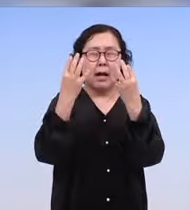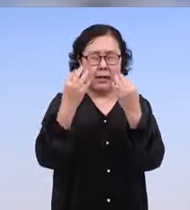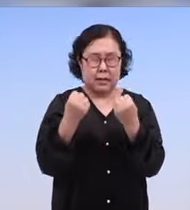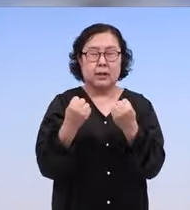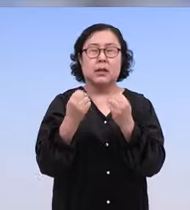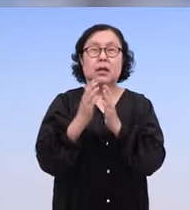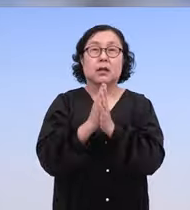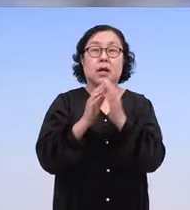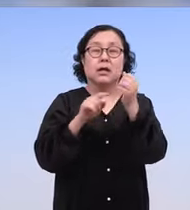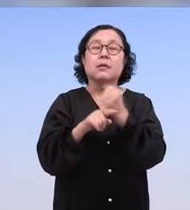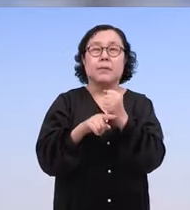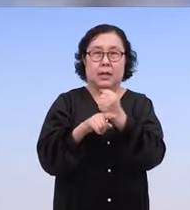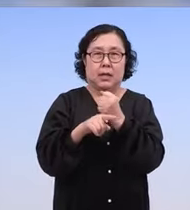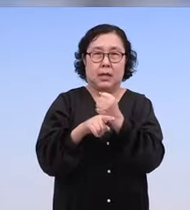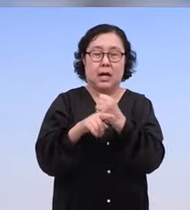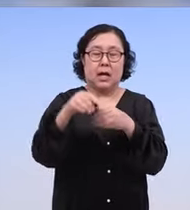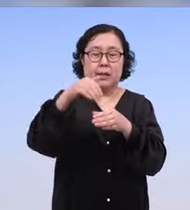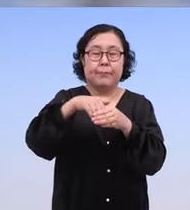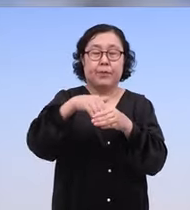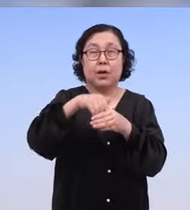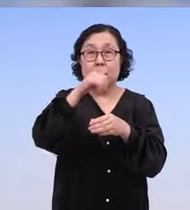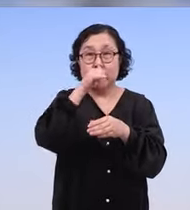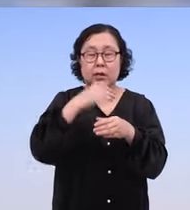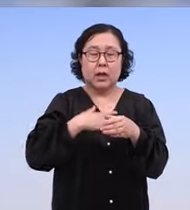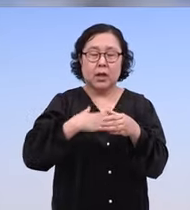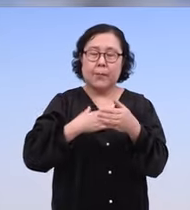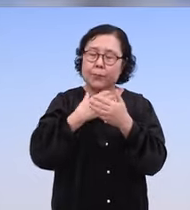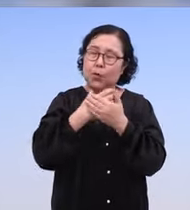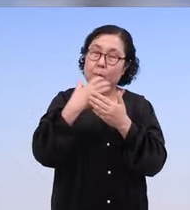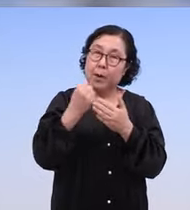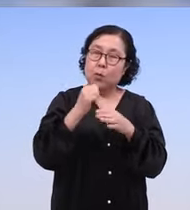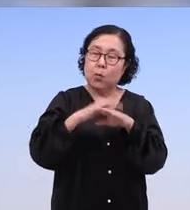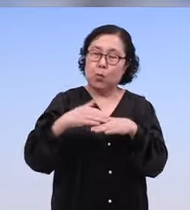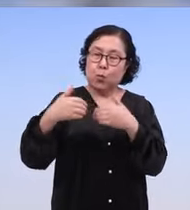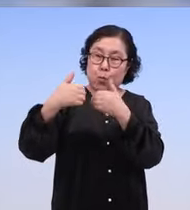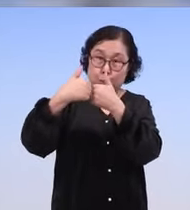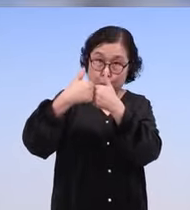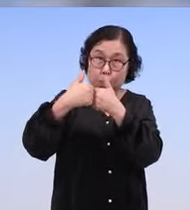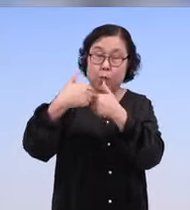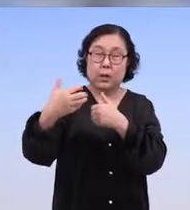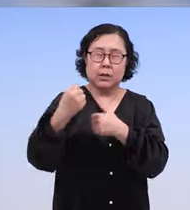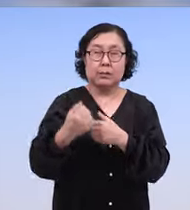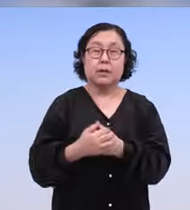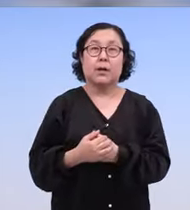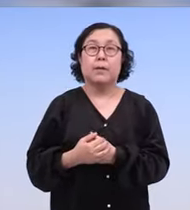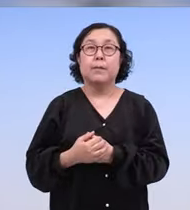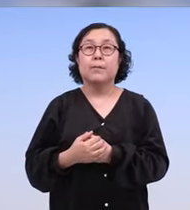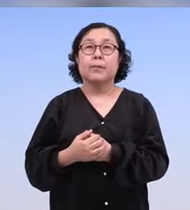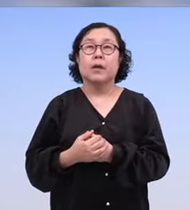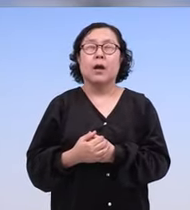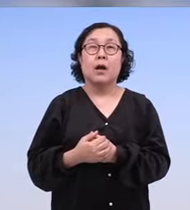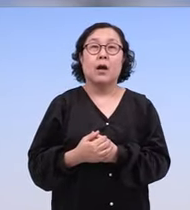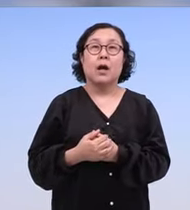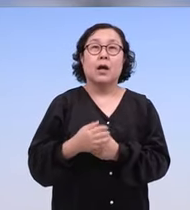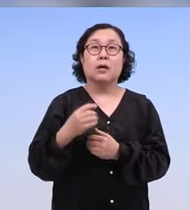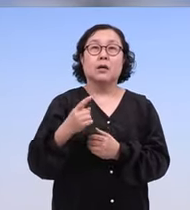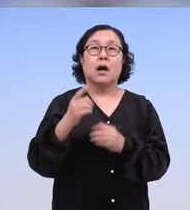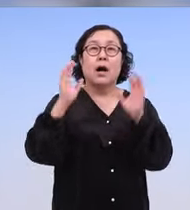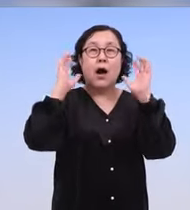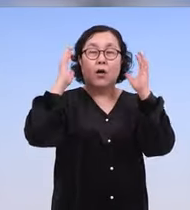가지로 많은 그 감동도 받고 또 도전도 받는 그런 글들을 접했습니다. 그